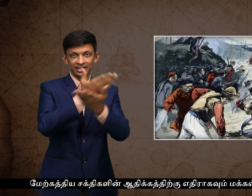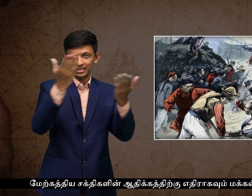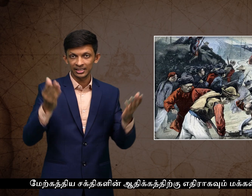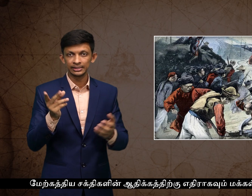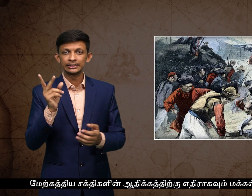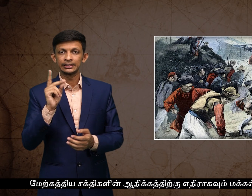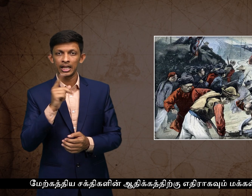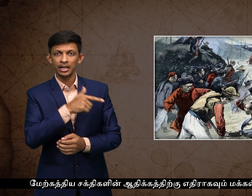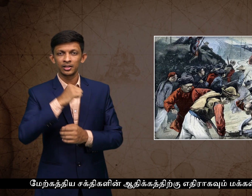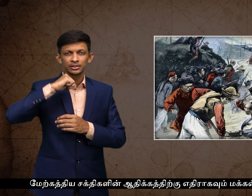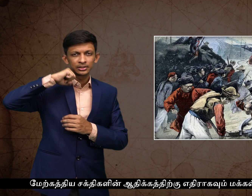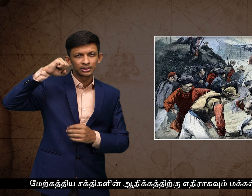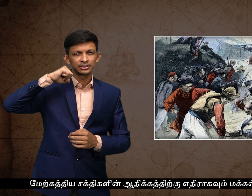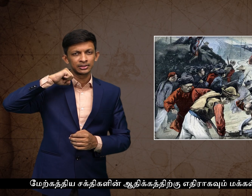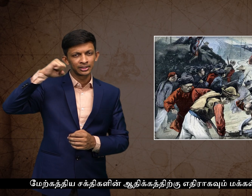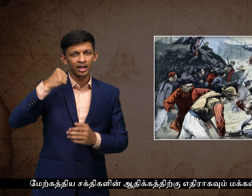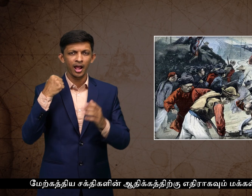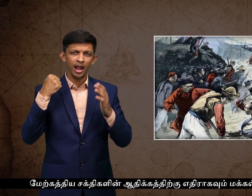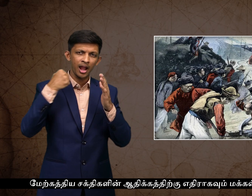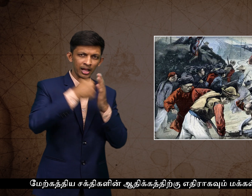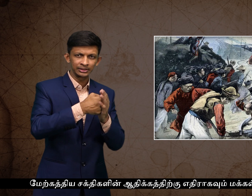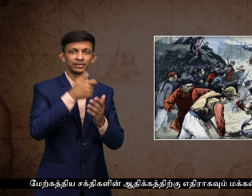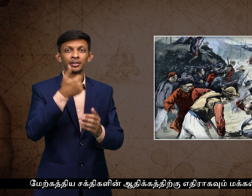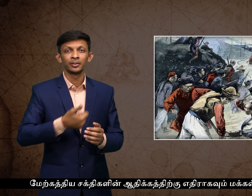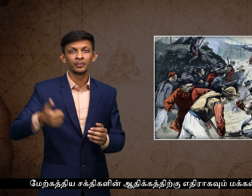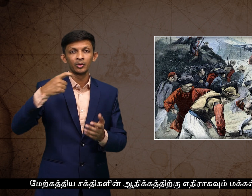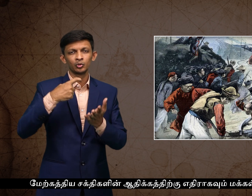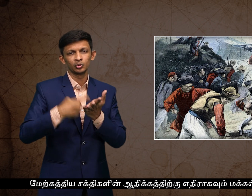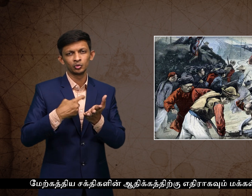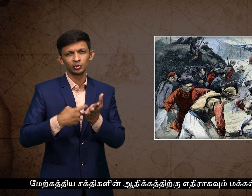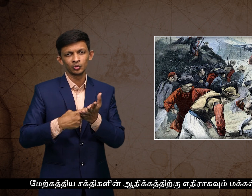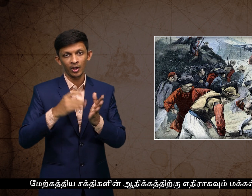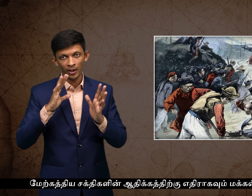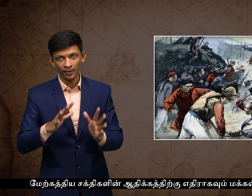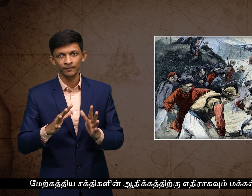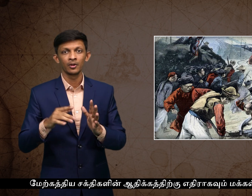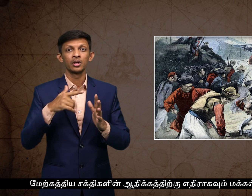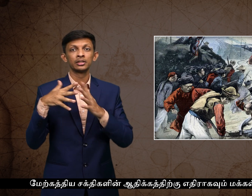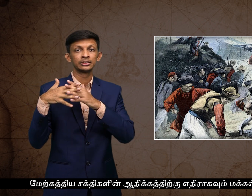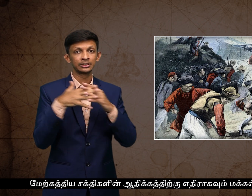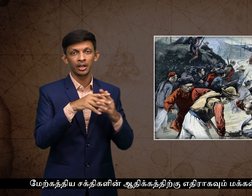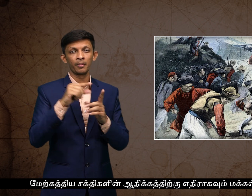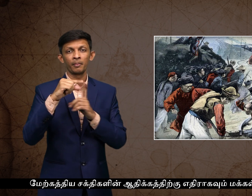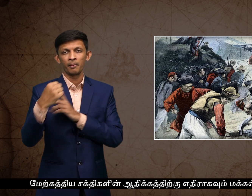மேற்கத்திய சக்திகளின் ஆதிக்கத்திற்கு எதிராகவும் மக்கள் கிளர்ந்தெழுந்தனர்.